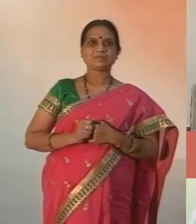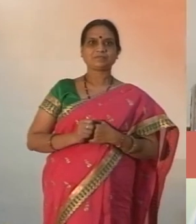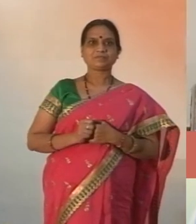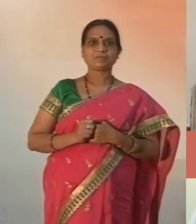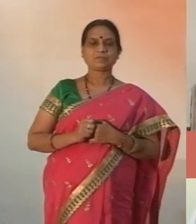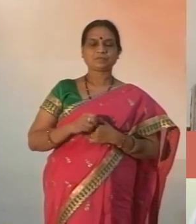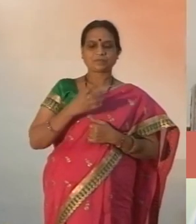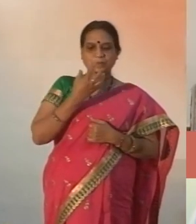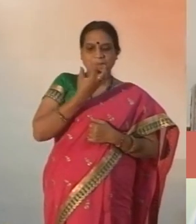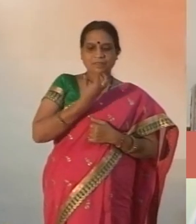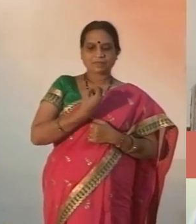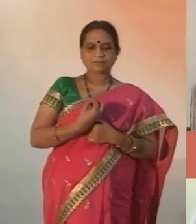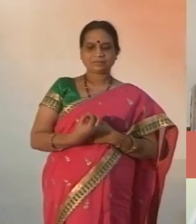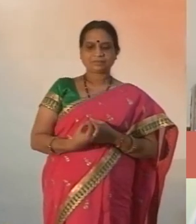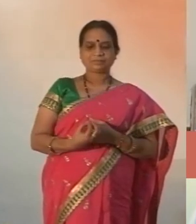दुख,